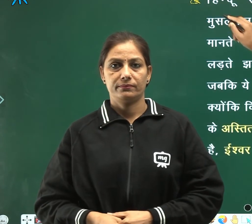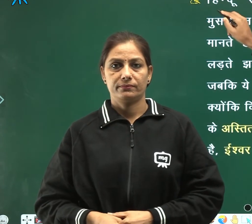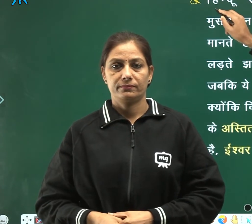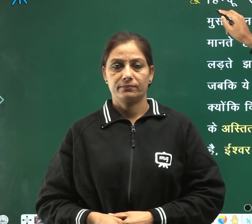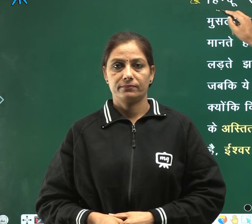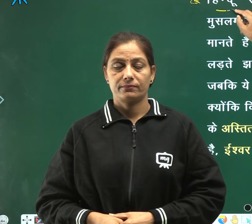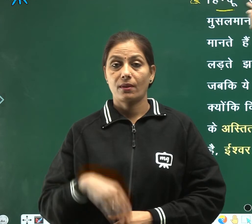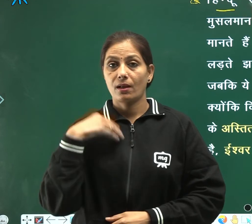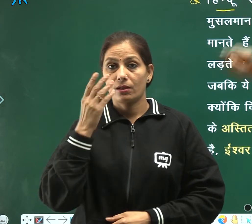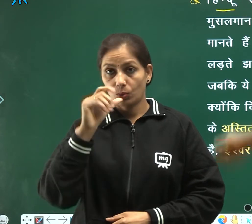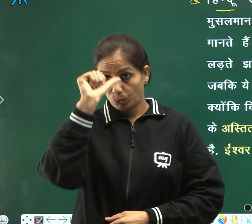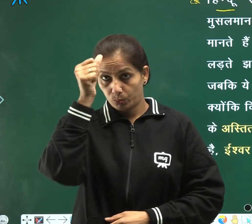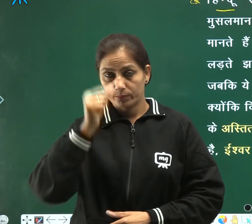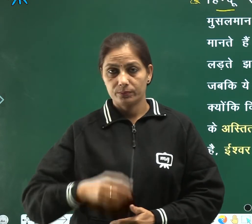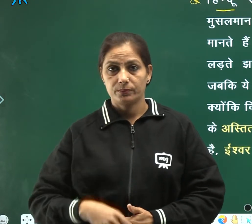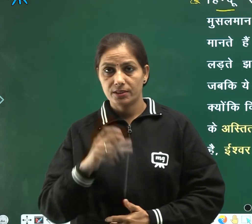हिंदू